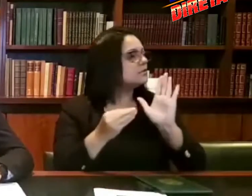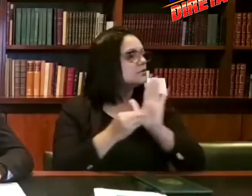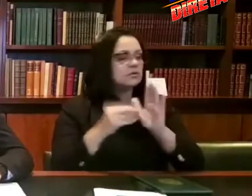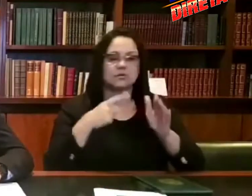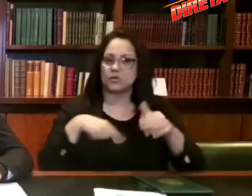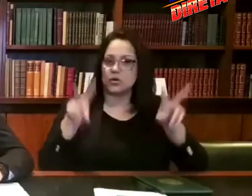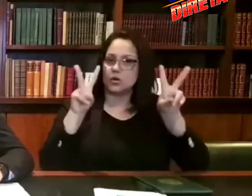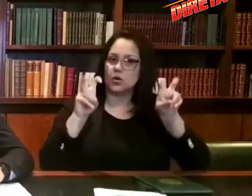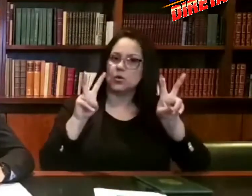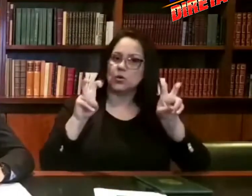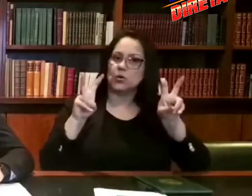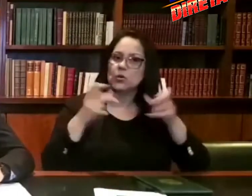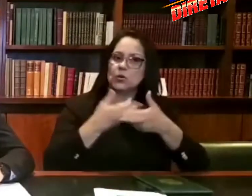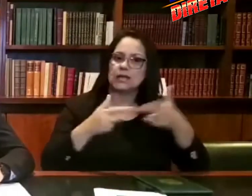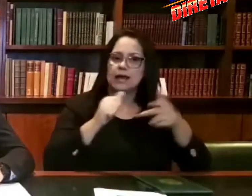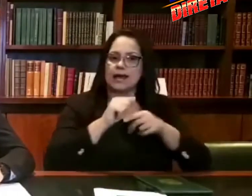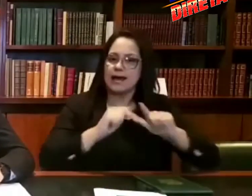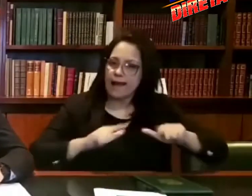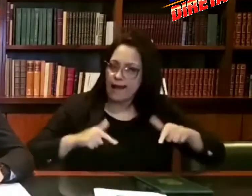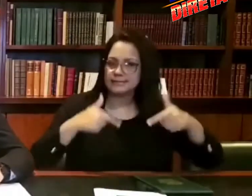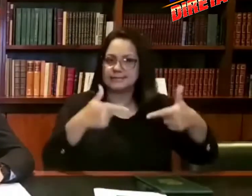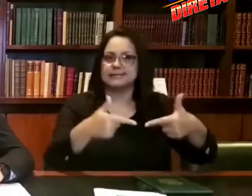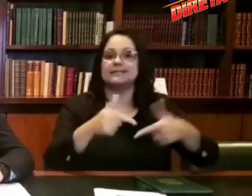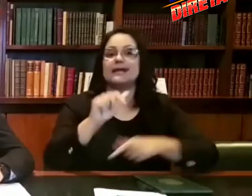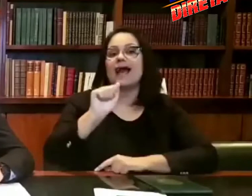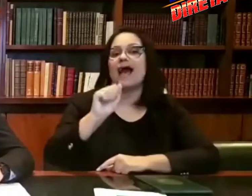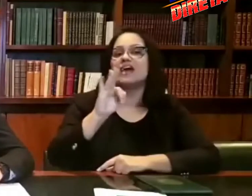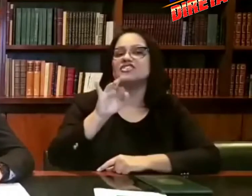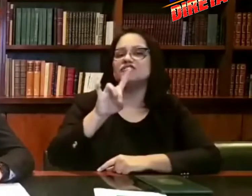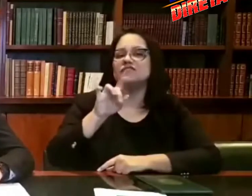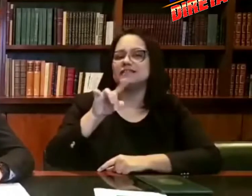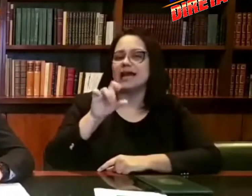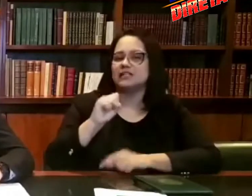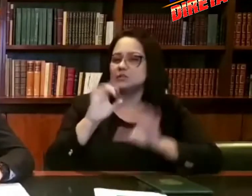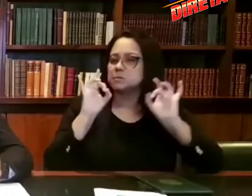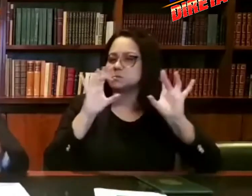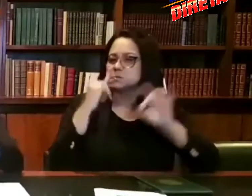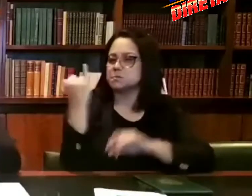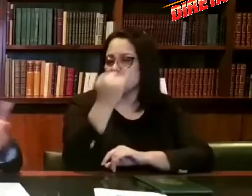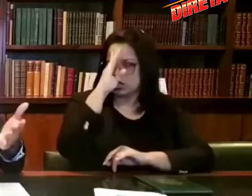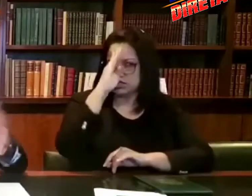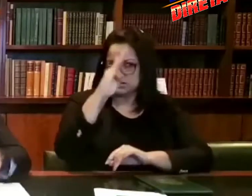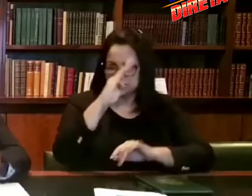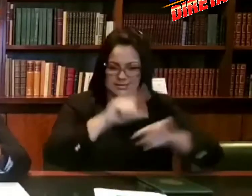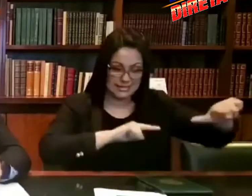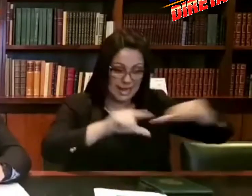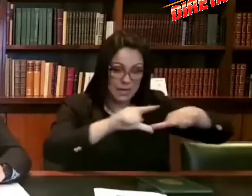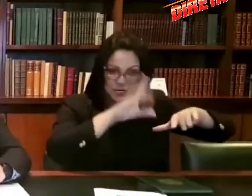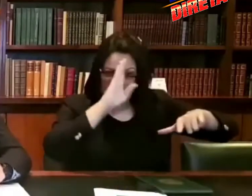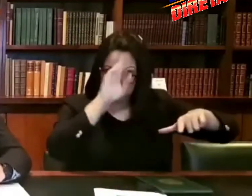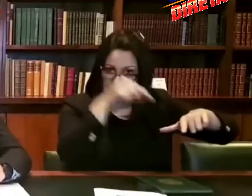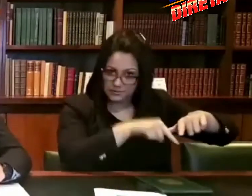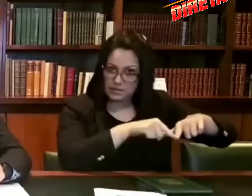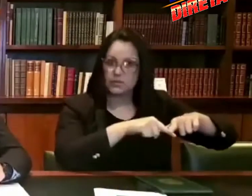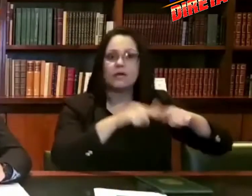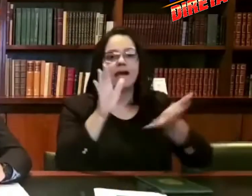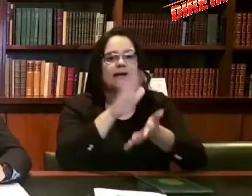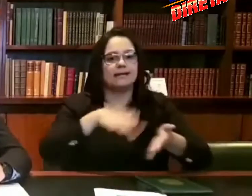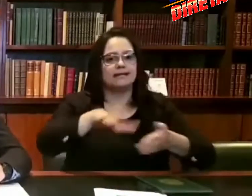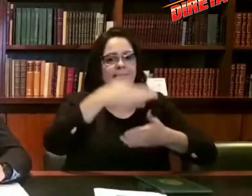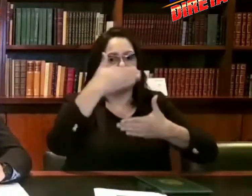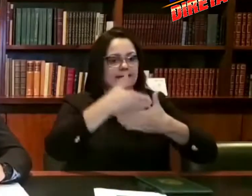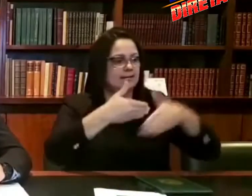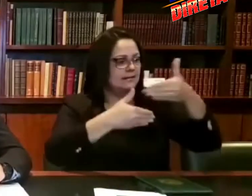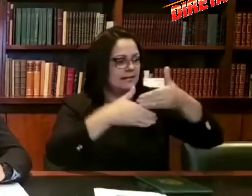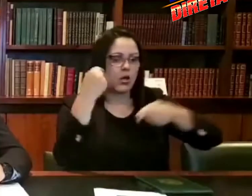relação de atividades essenciais a construção civil. Alguns estados já tinham liberado, outros não. A questão